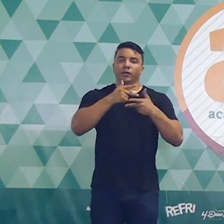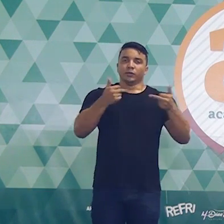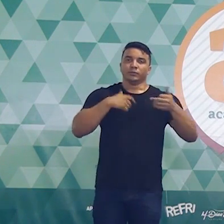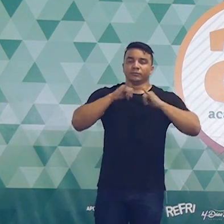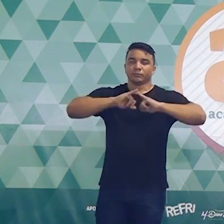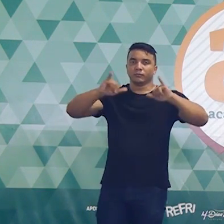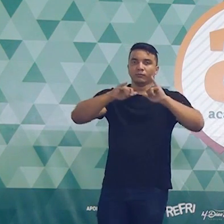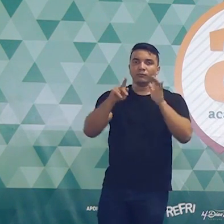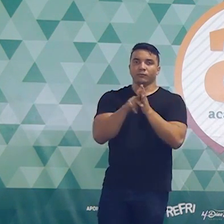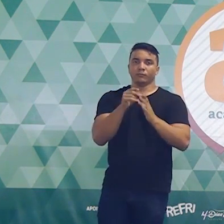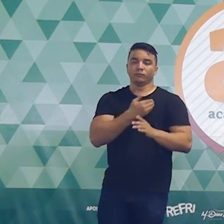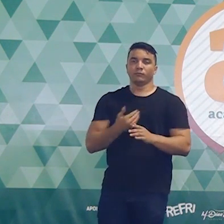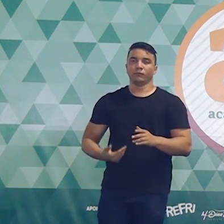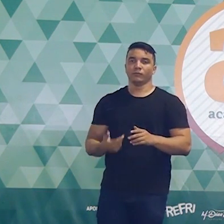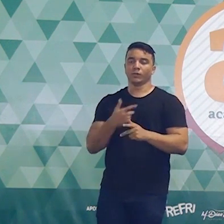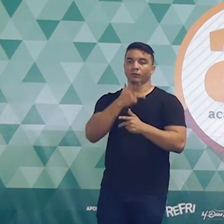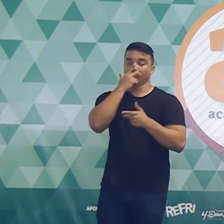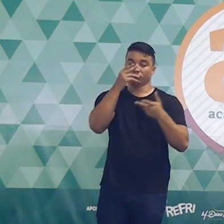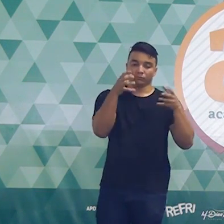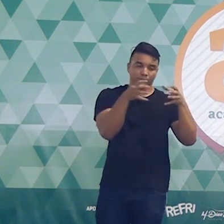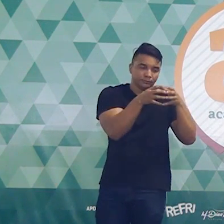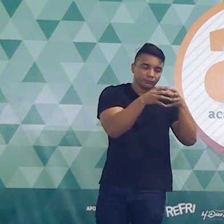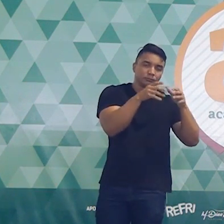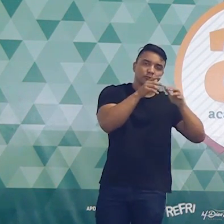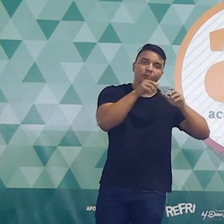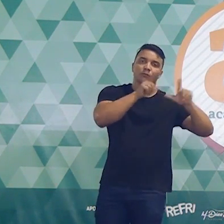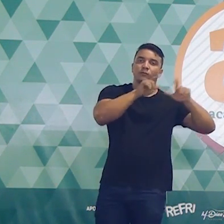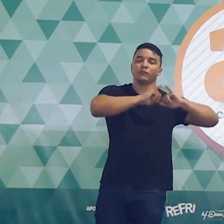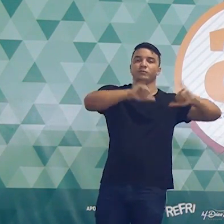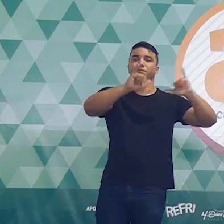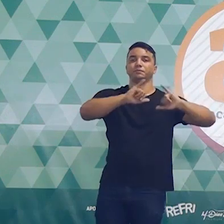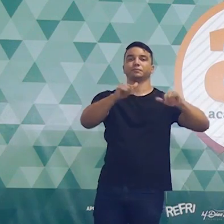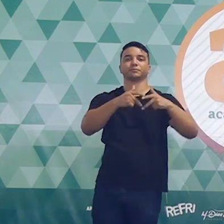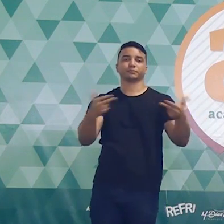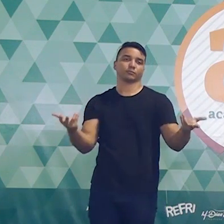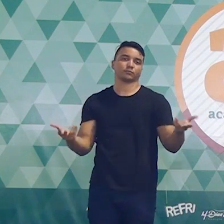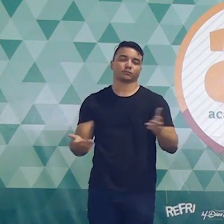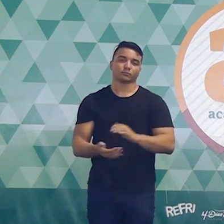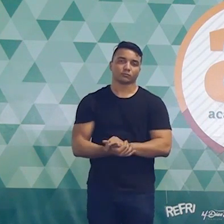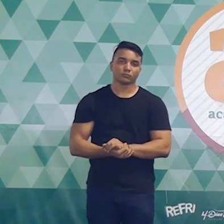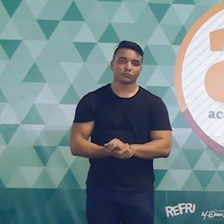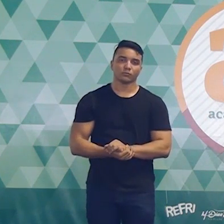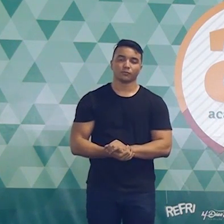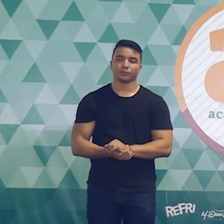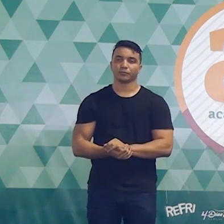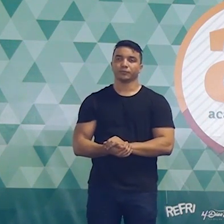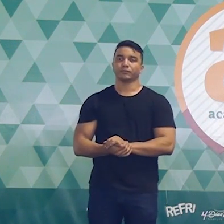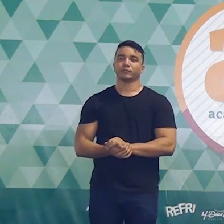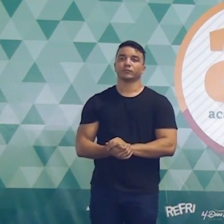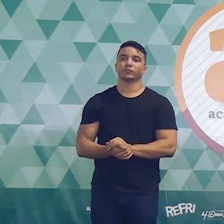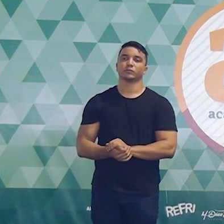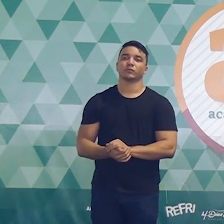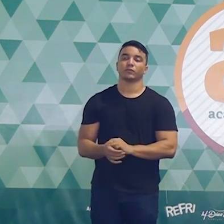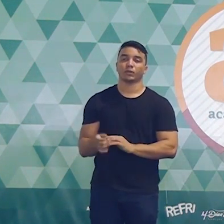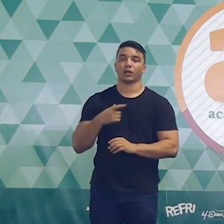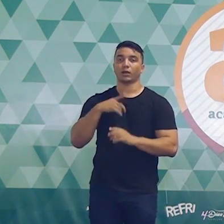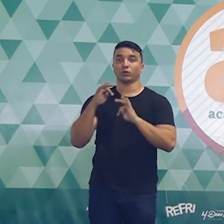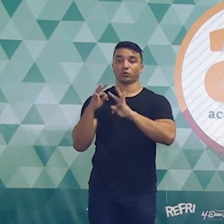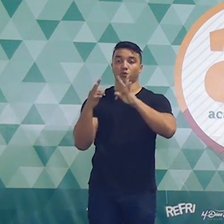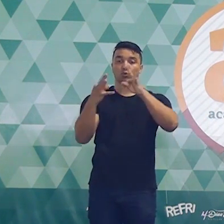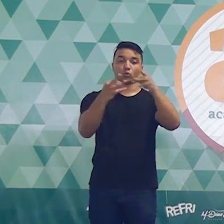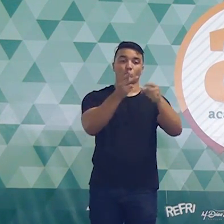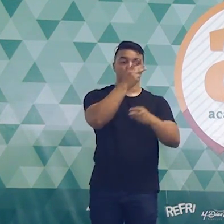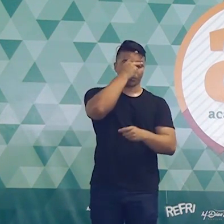alguma campanha governamental, por algum setor da imprensa. Deu para entender ou não deu? Então você não vai dizer, olha, cabe a todas